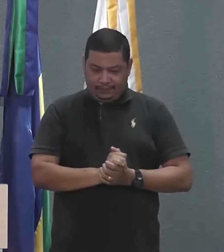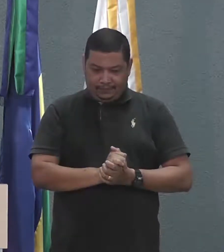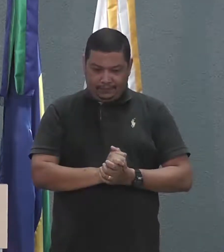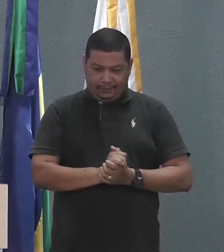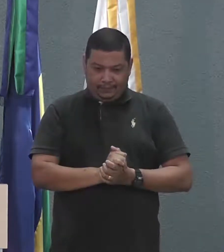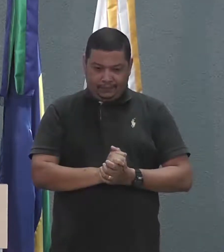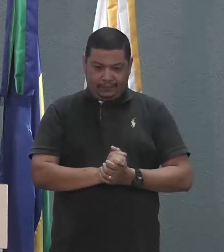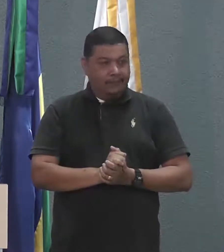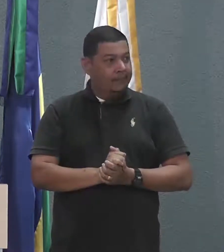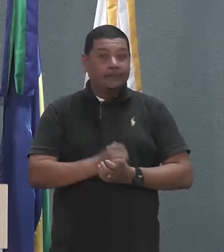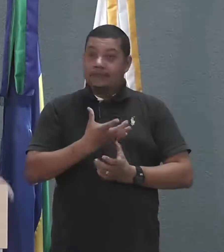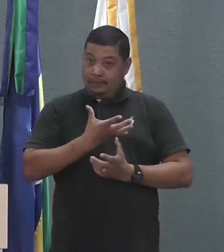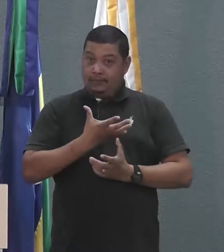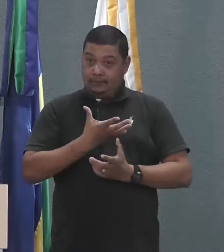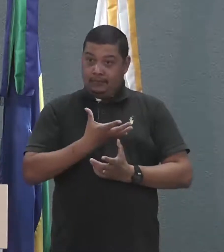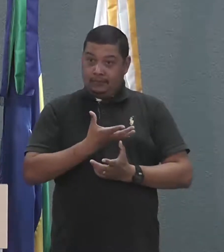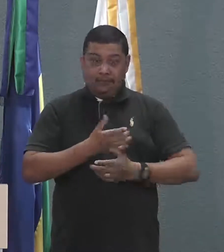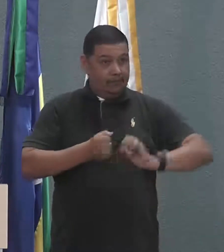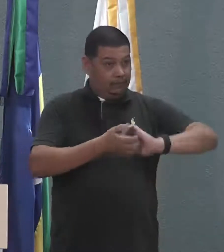Eu quero parabenizar